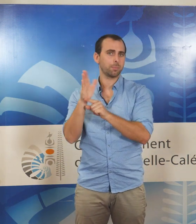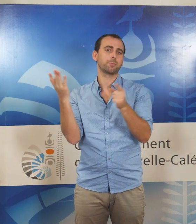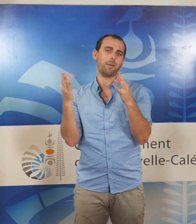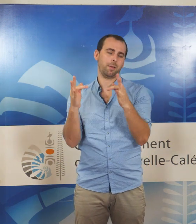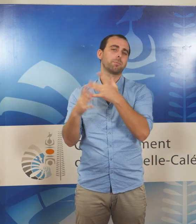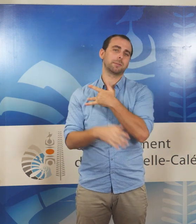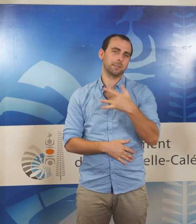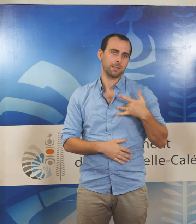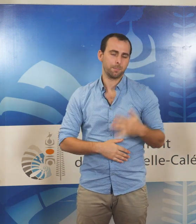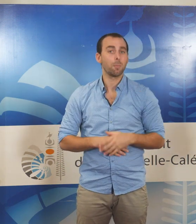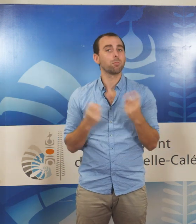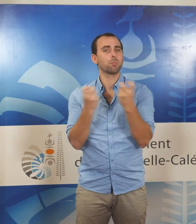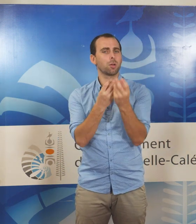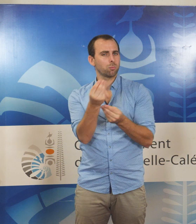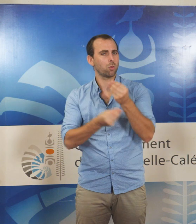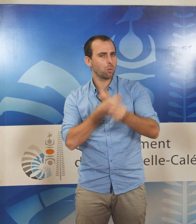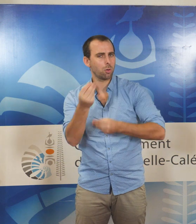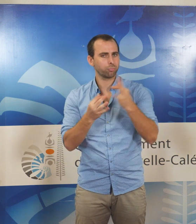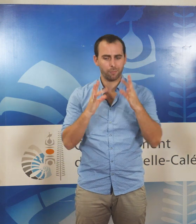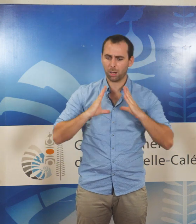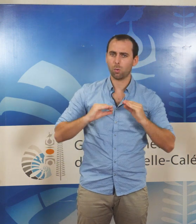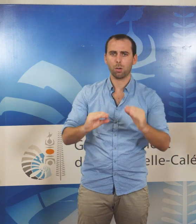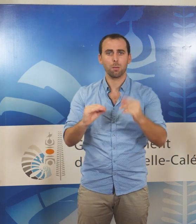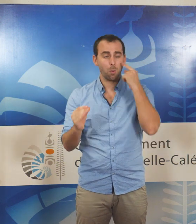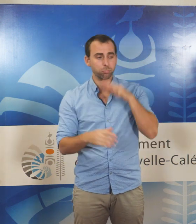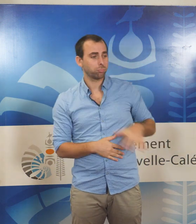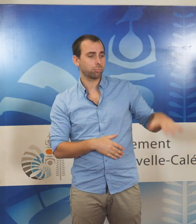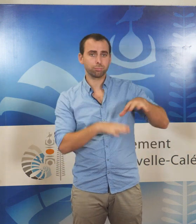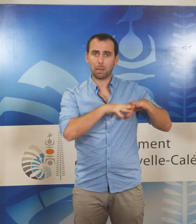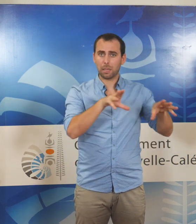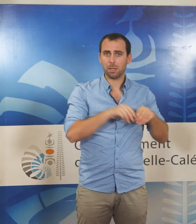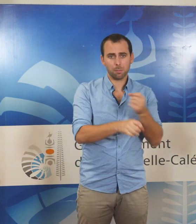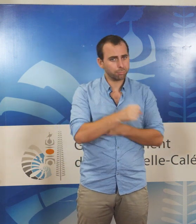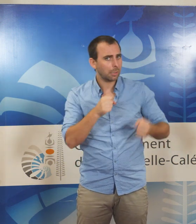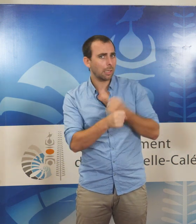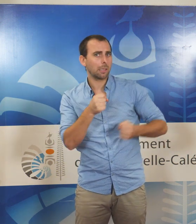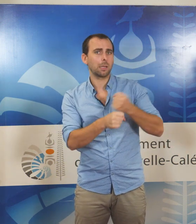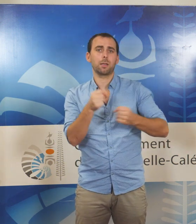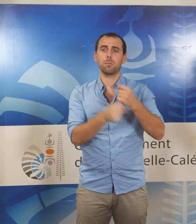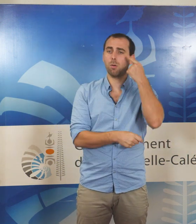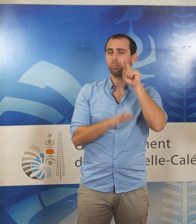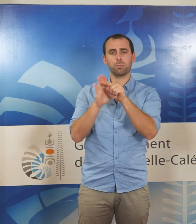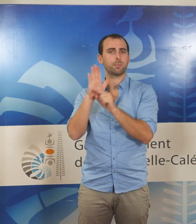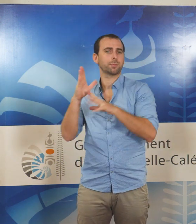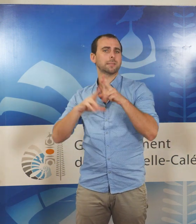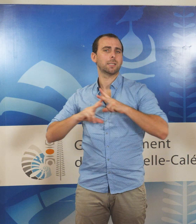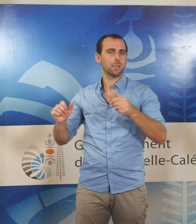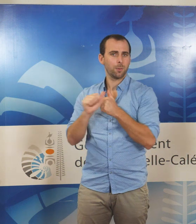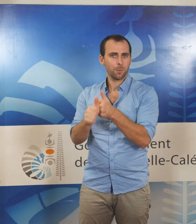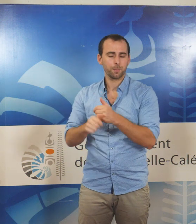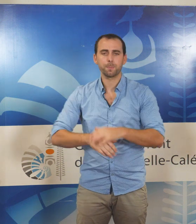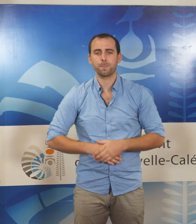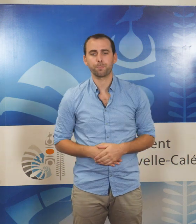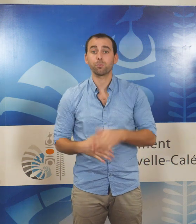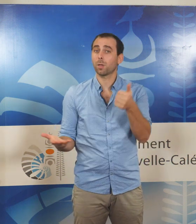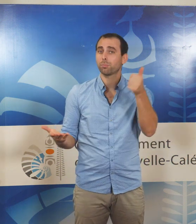vous donner quand même quelques exemples très concrets de ce que les équipes ont mis en place pour répondre aux exigences sanitaires dans les établissements. Donc, comme vous avez pu